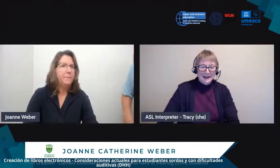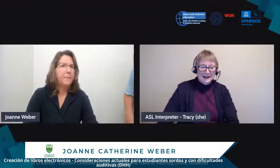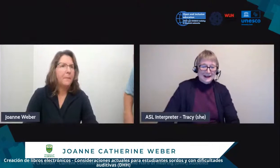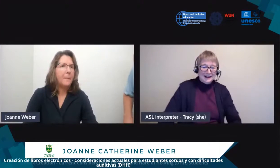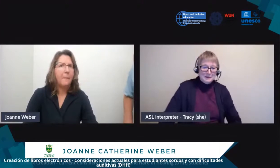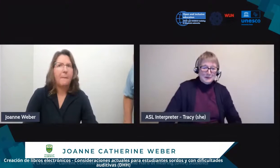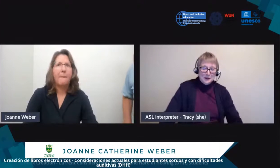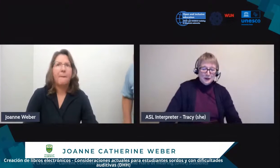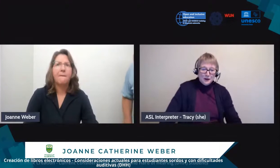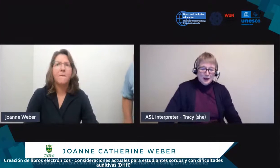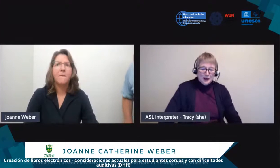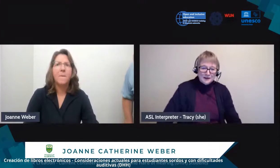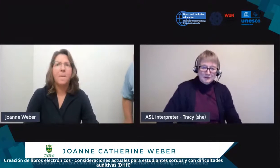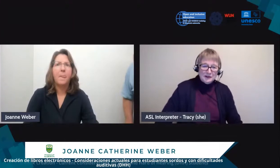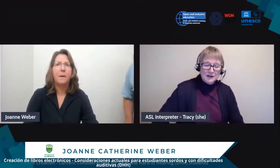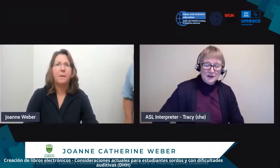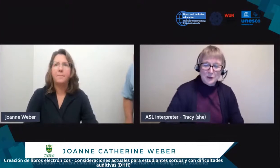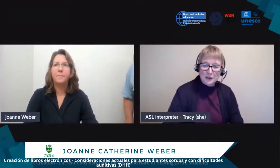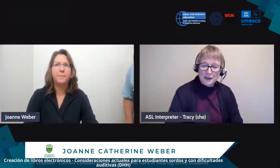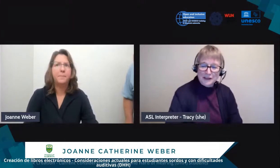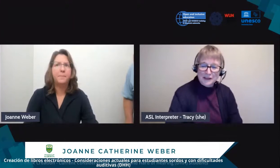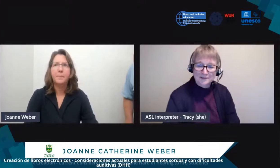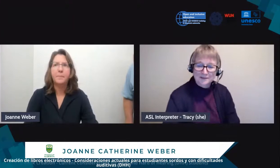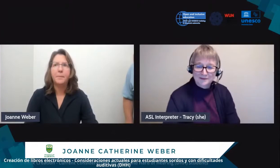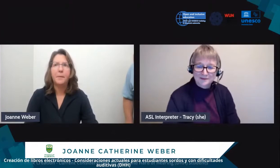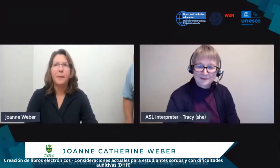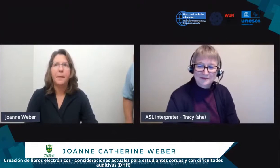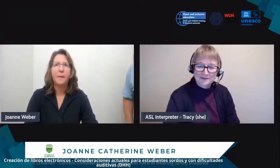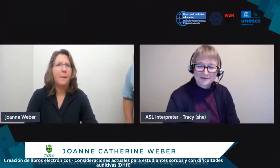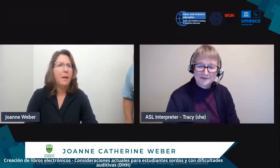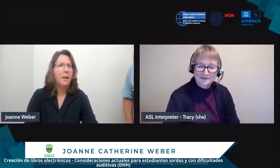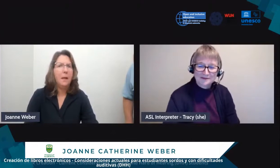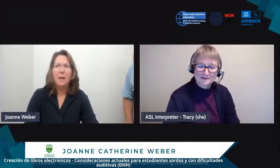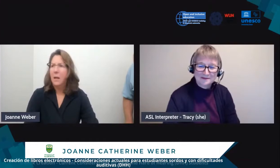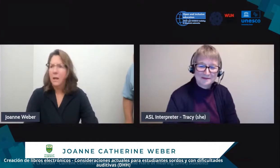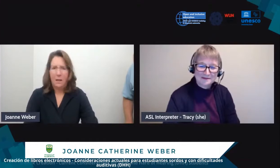Estoy un poco perdida aquí. Sí estaba funcionando.